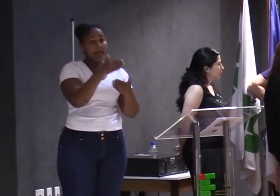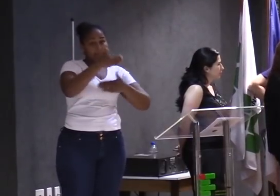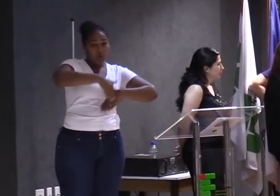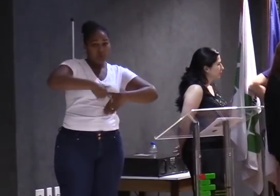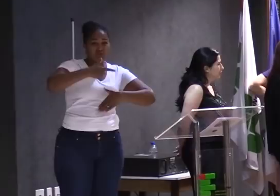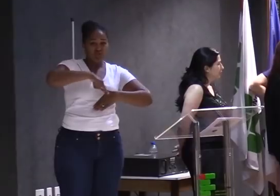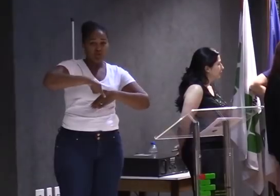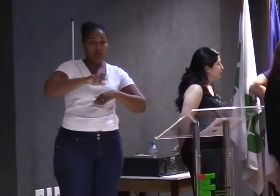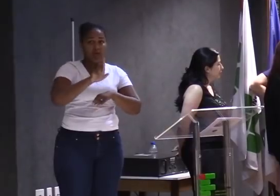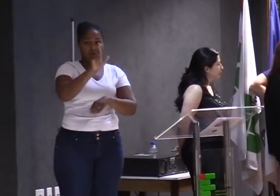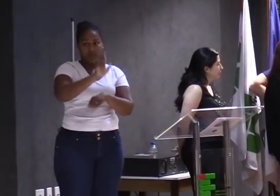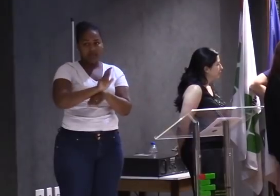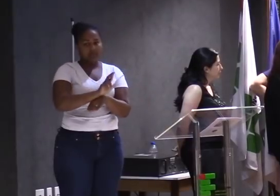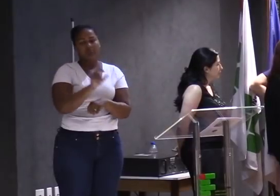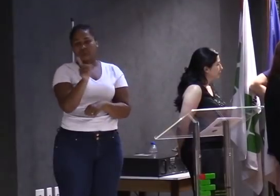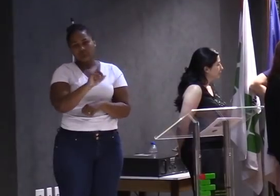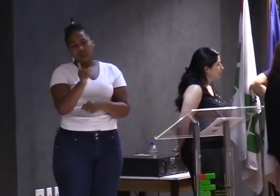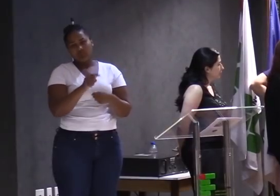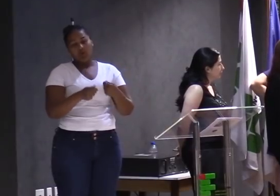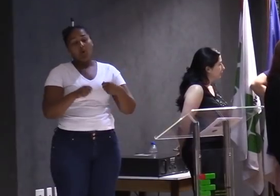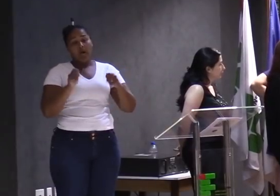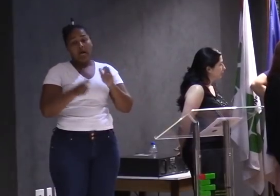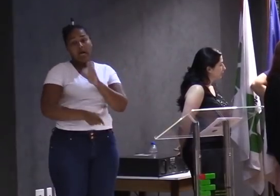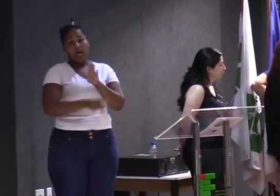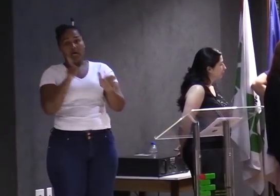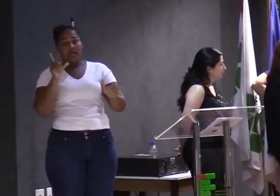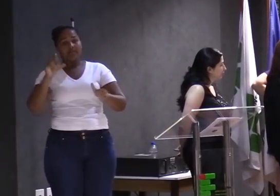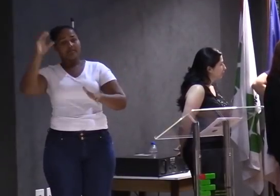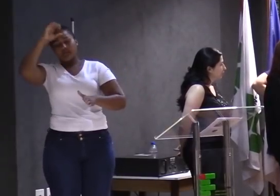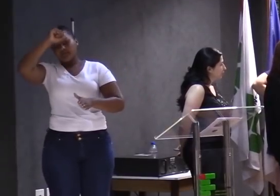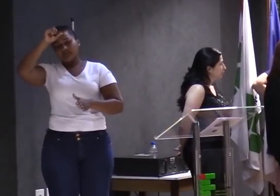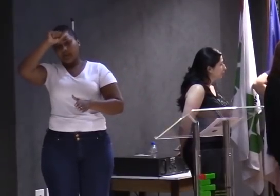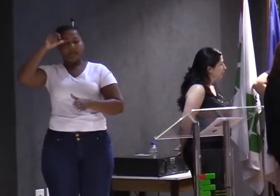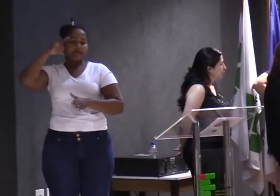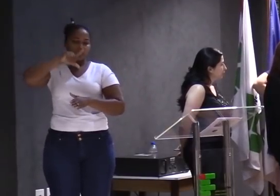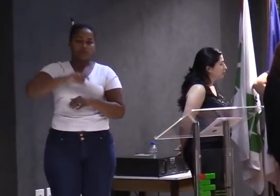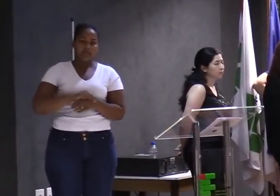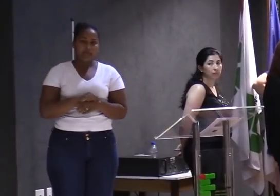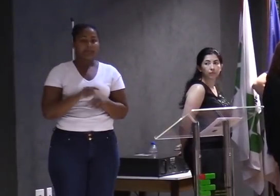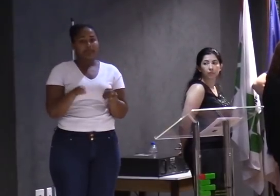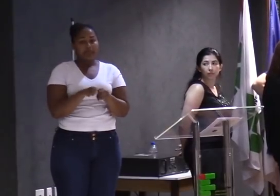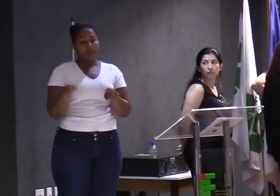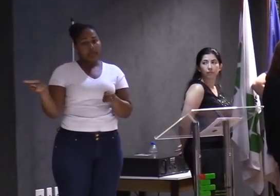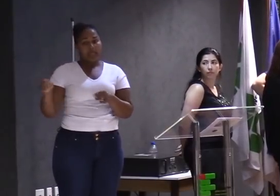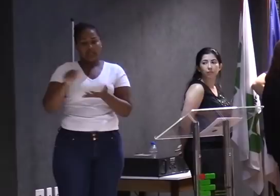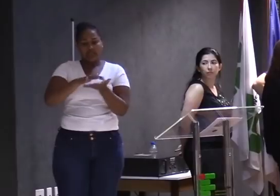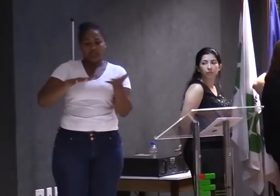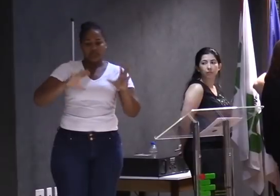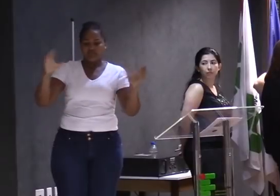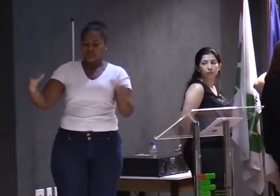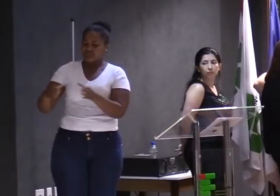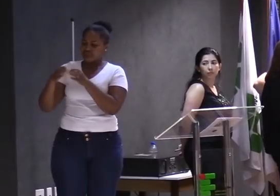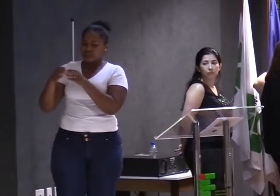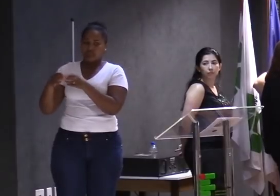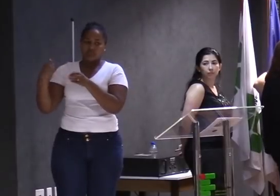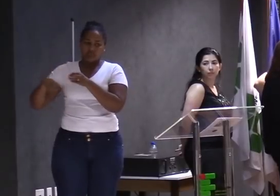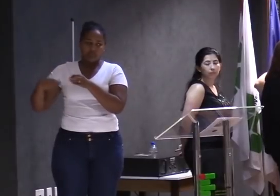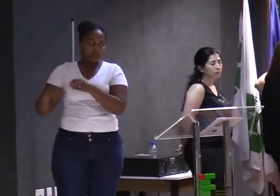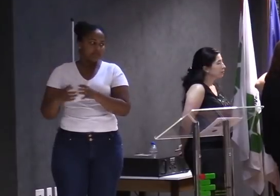matéria. Entendeu? Os alunos fazem esses trabalhos em grupo. Né? Não tem, consulta está no